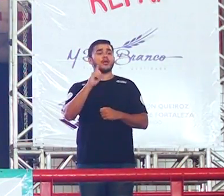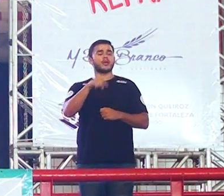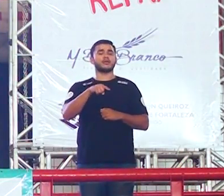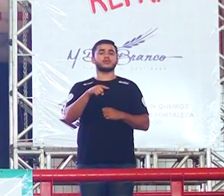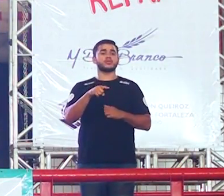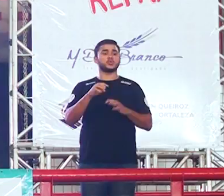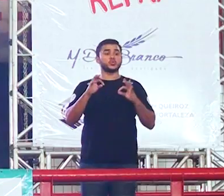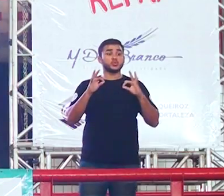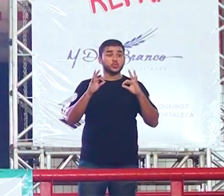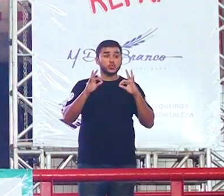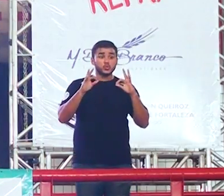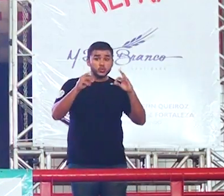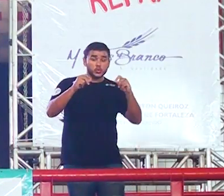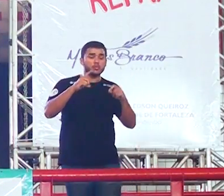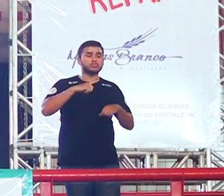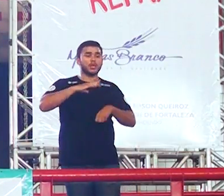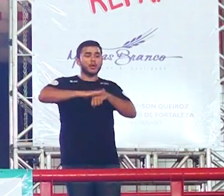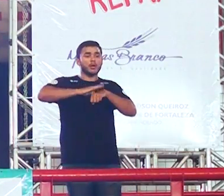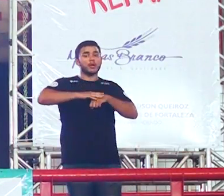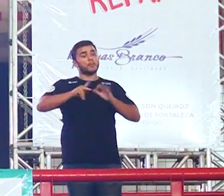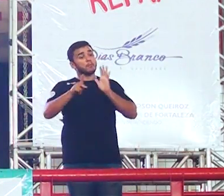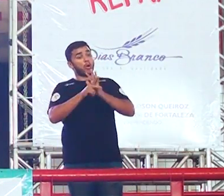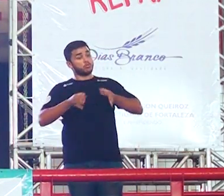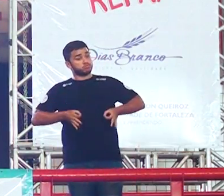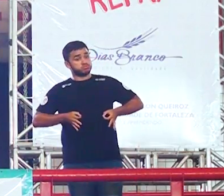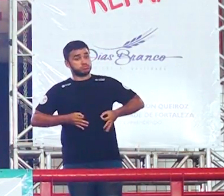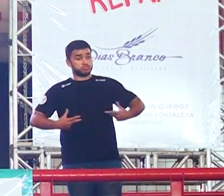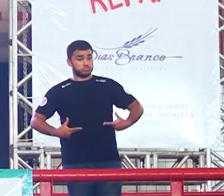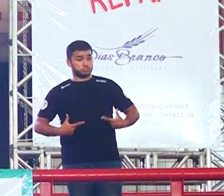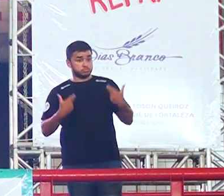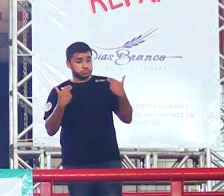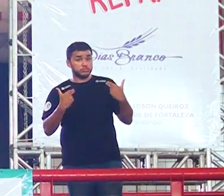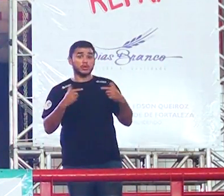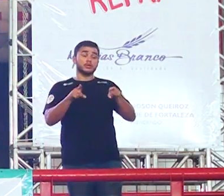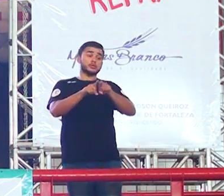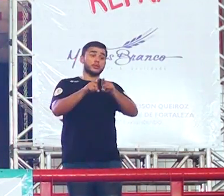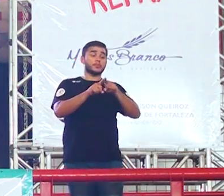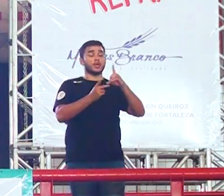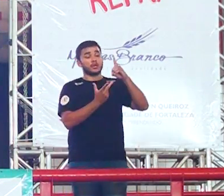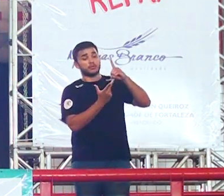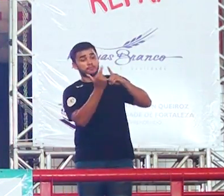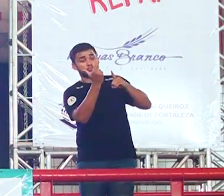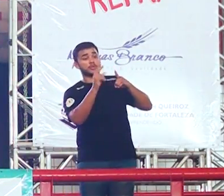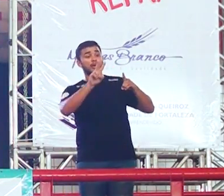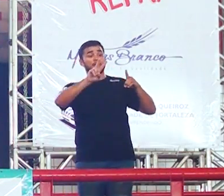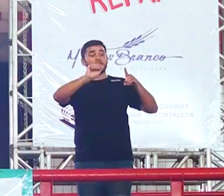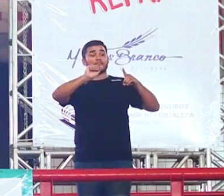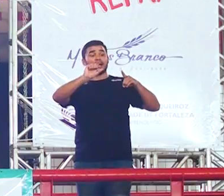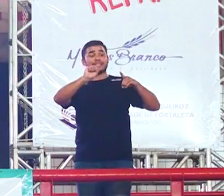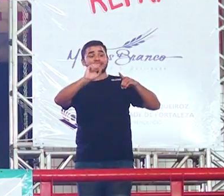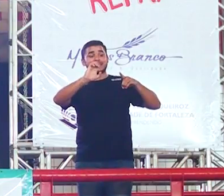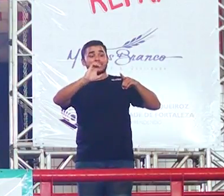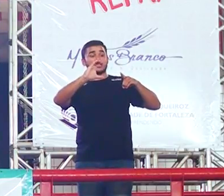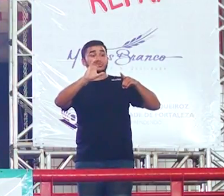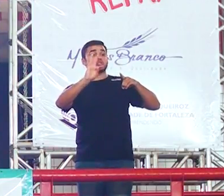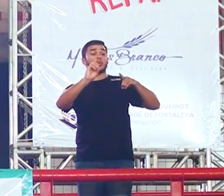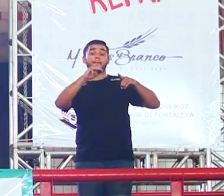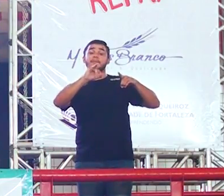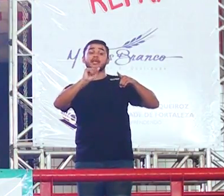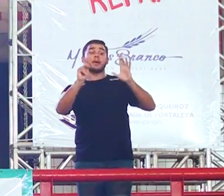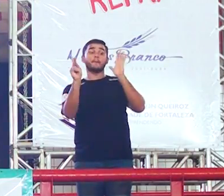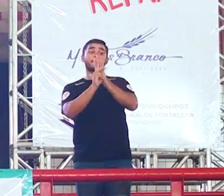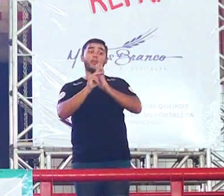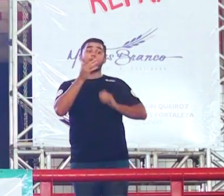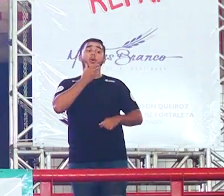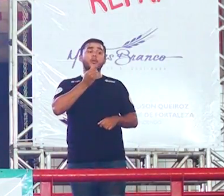né, dos ductos deferentes. Então você tem o quê? Você tem uma vasectomia. Essa vasectomia,